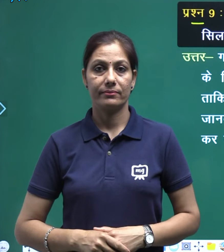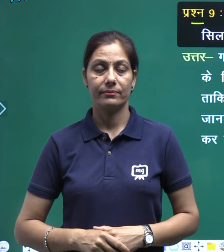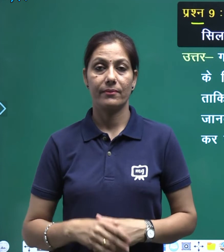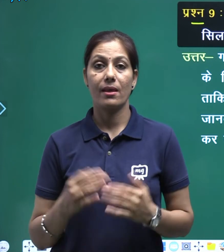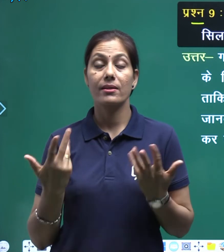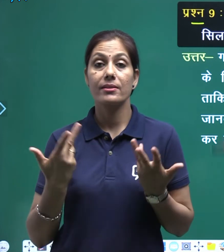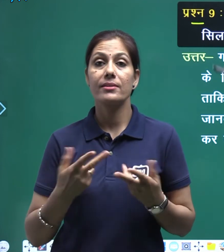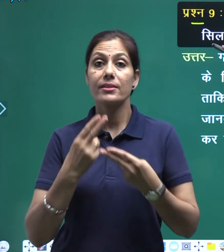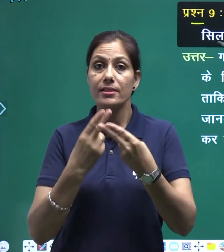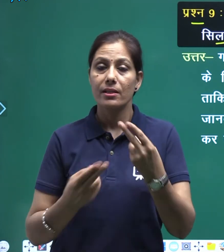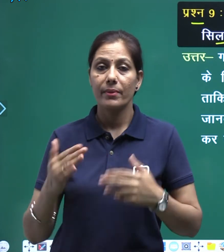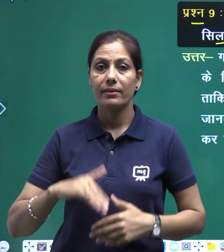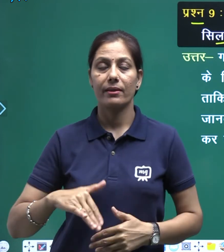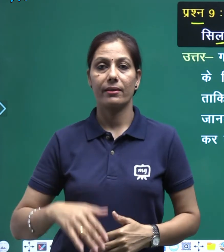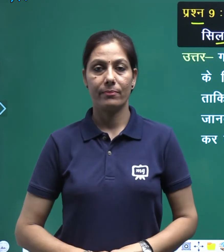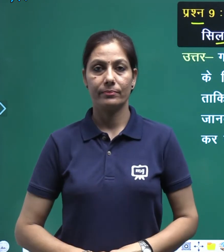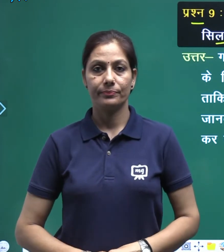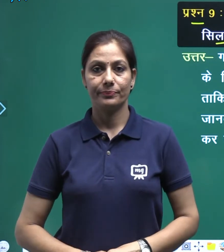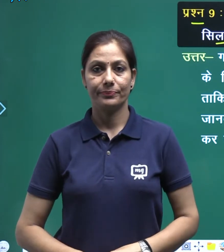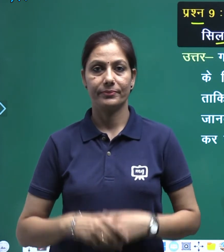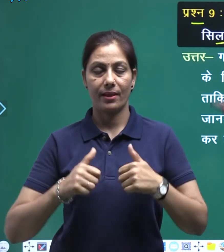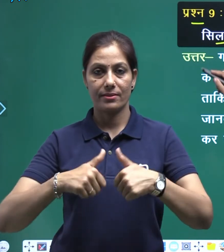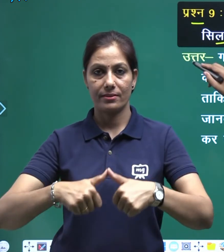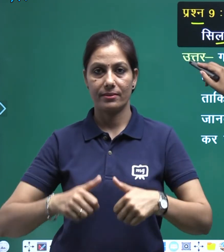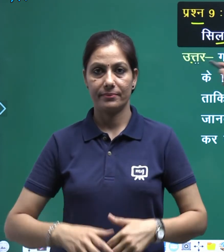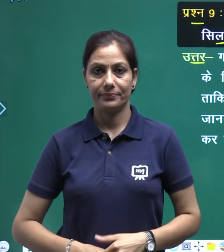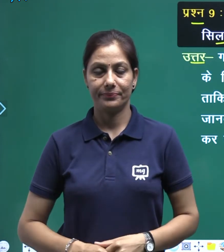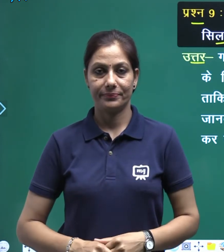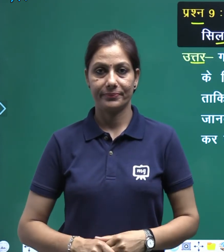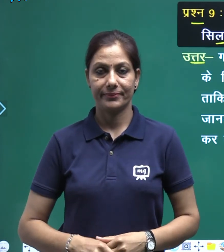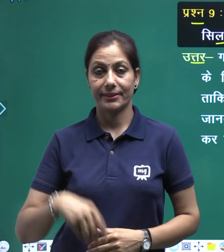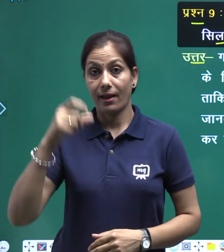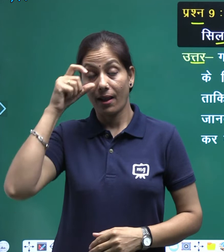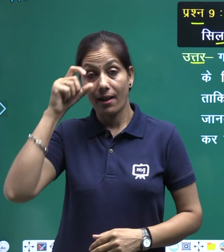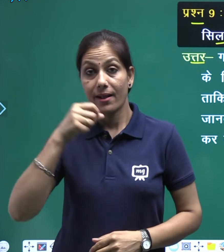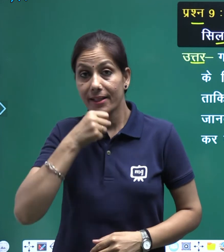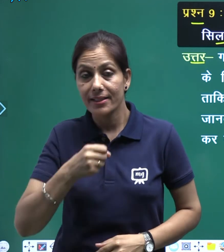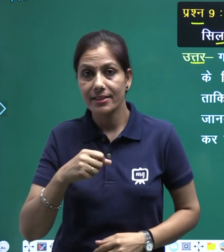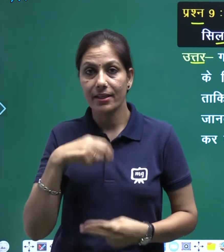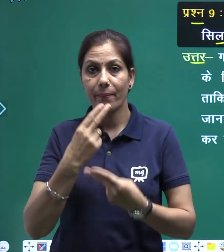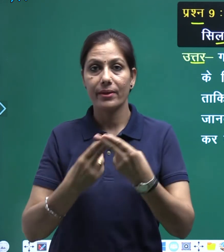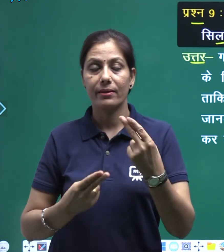किस सिलसिले में आता है? उत्तर है, गांधी जी का प्रसंग